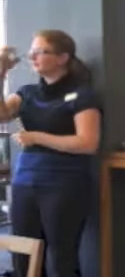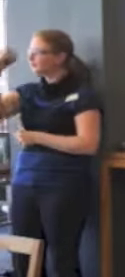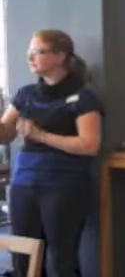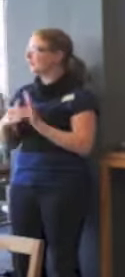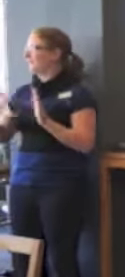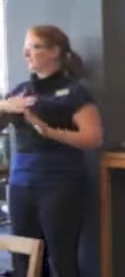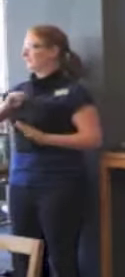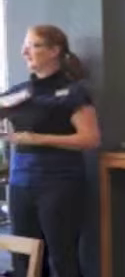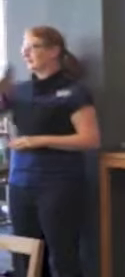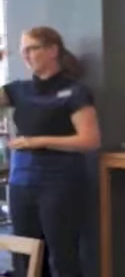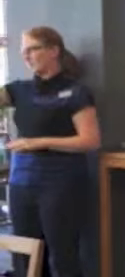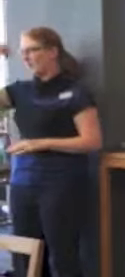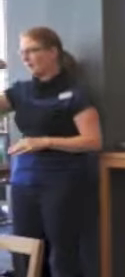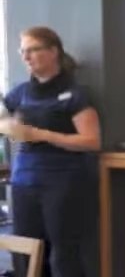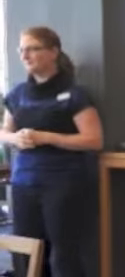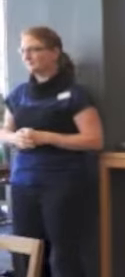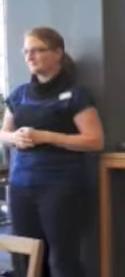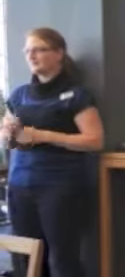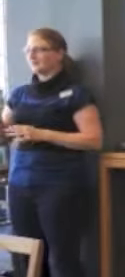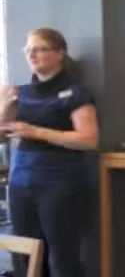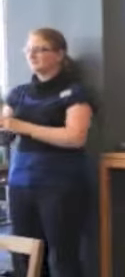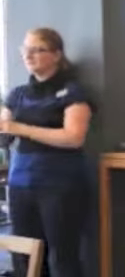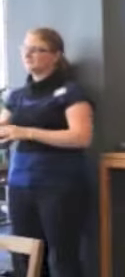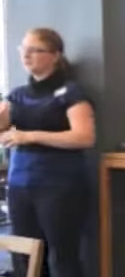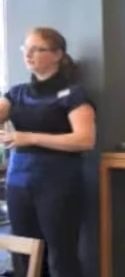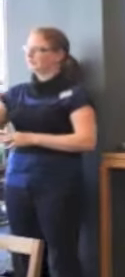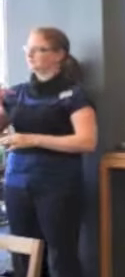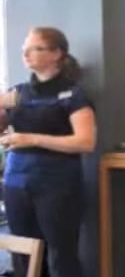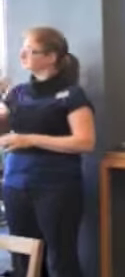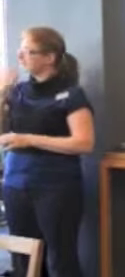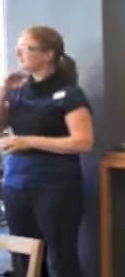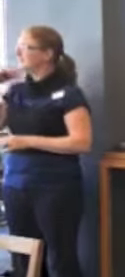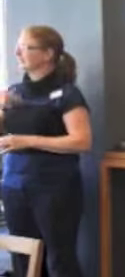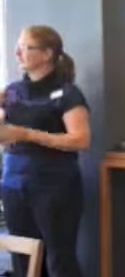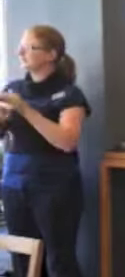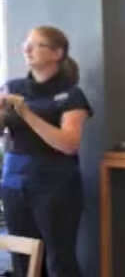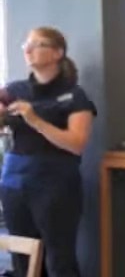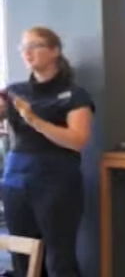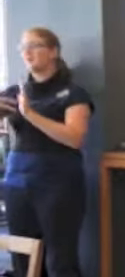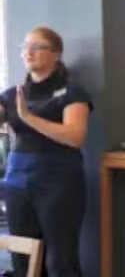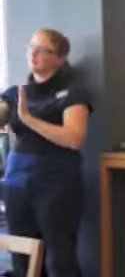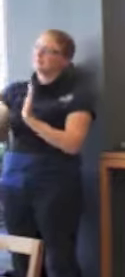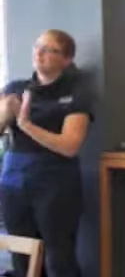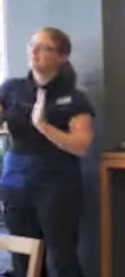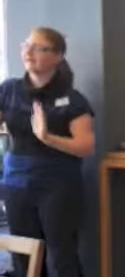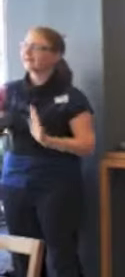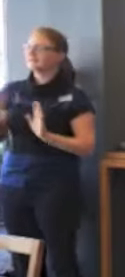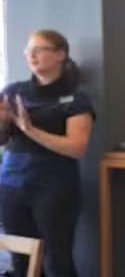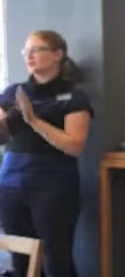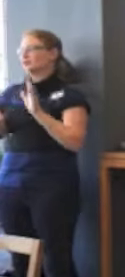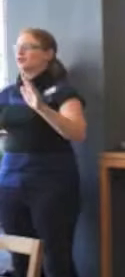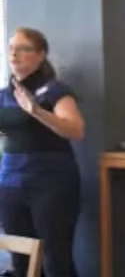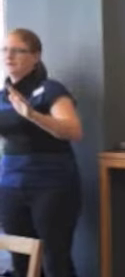svårt att kunna gå in och göra i ett sånt här företag och kunna jobba 2-3 timmar i veckan till början och sen gradera upp vart efter.